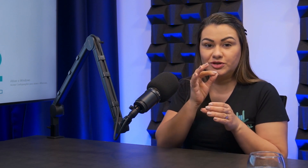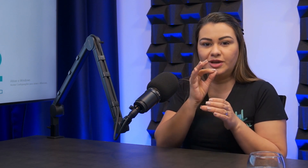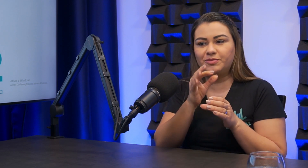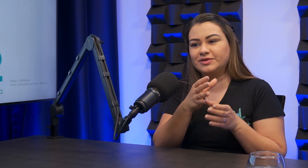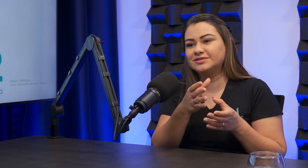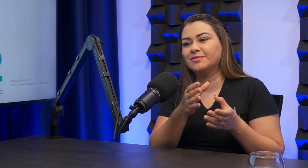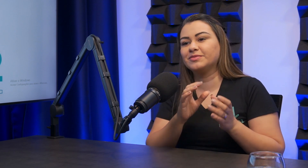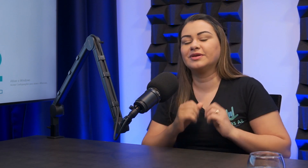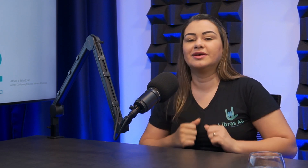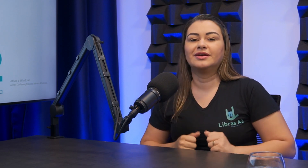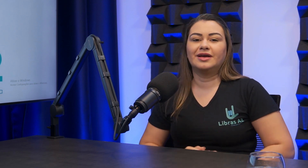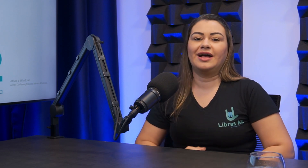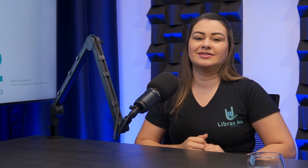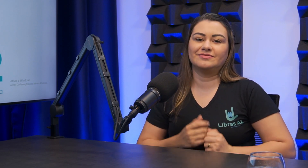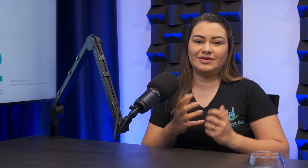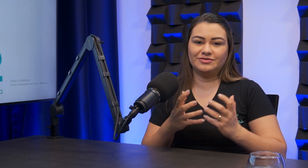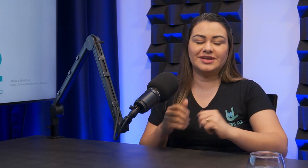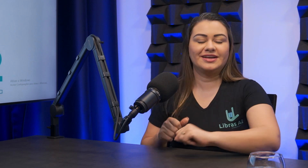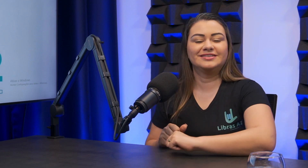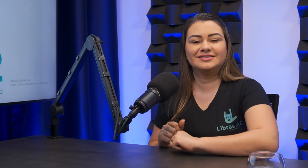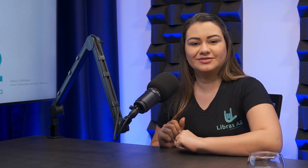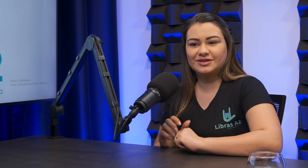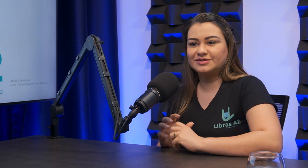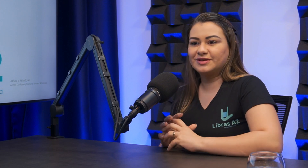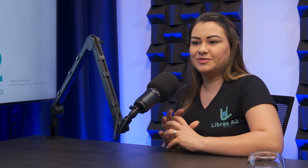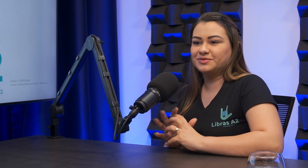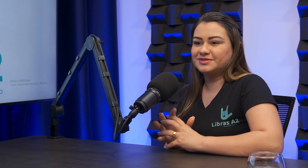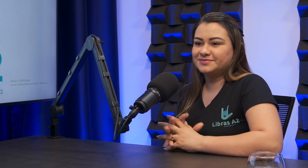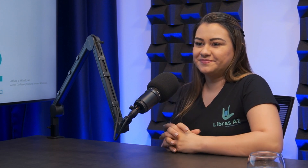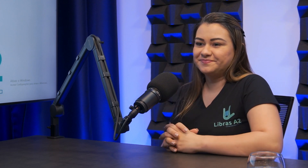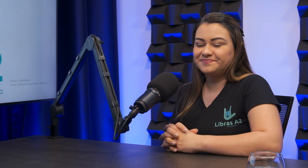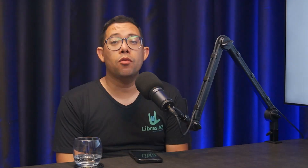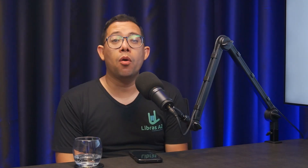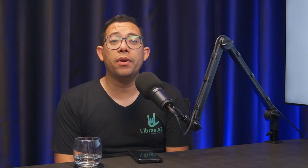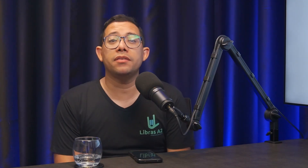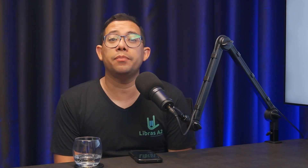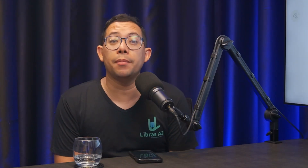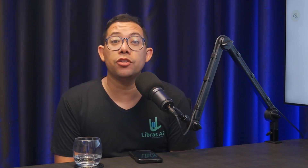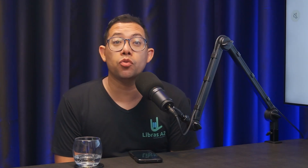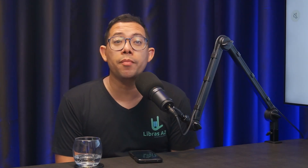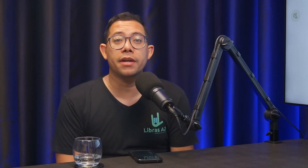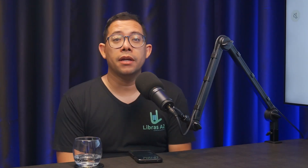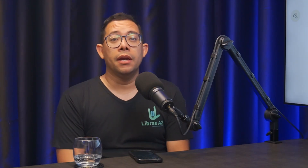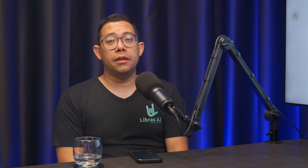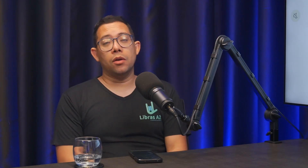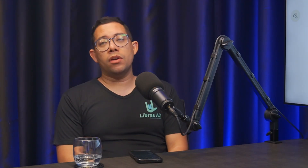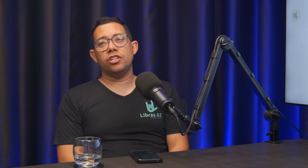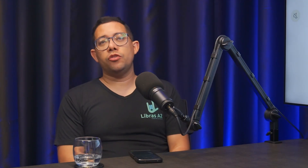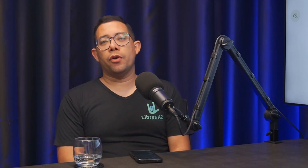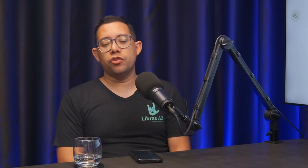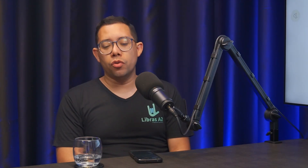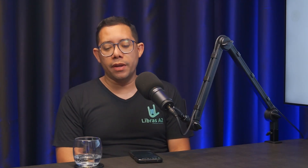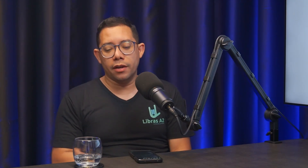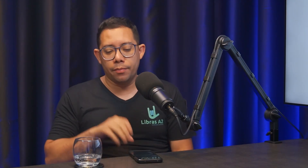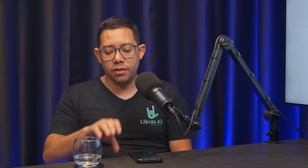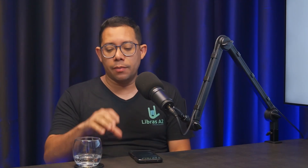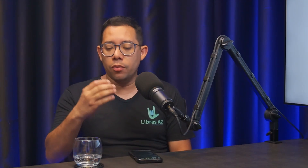por exemplo. Aí você vai usar aí os classificadores. Excelente. É igual, por exemplo, também de comer. Então, a gente pode comer, por exemplo, um